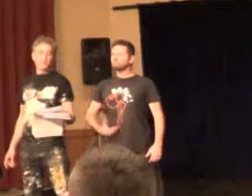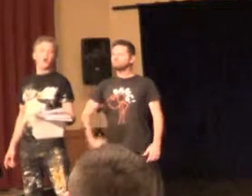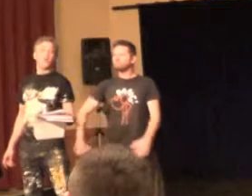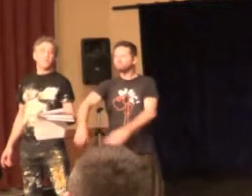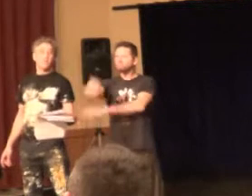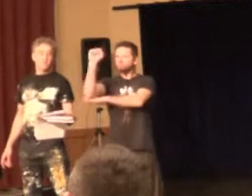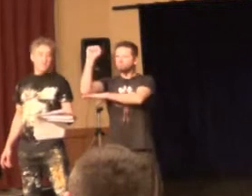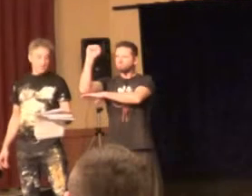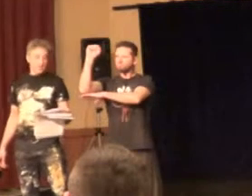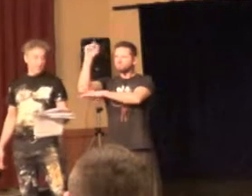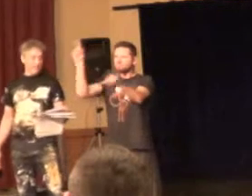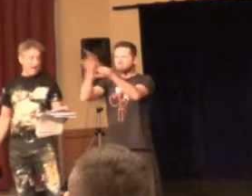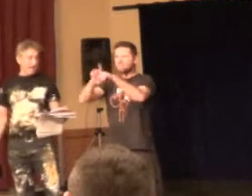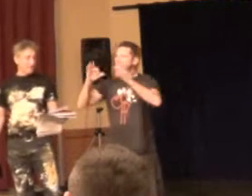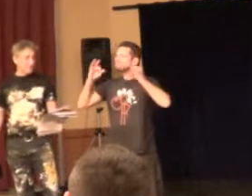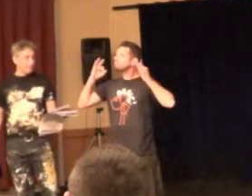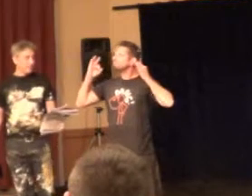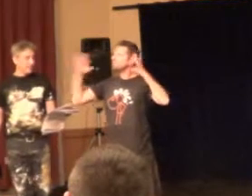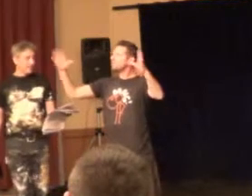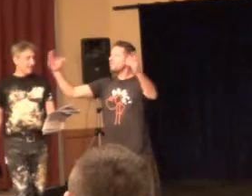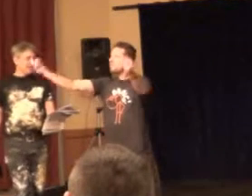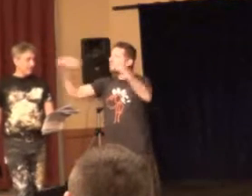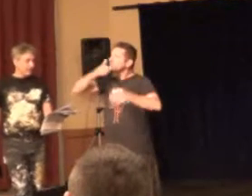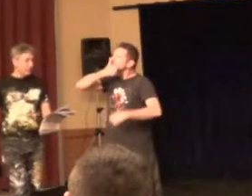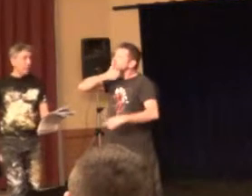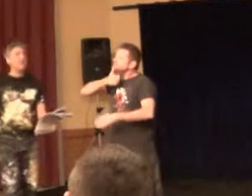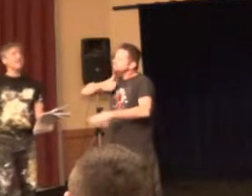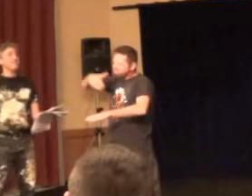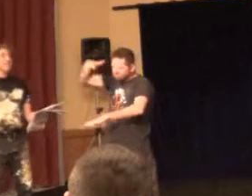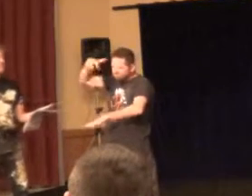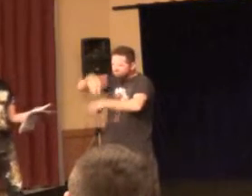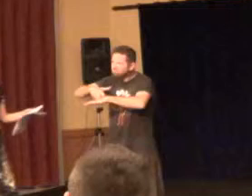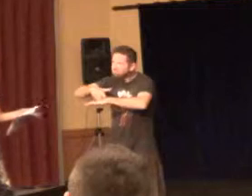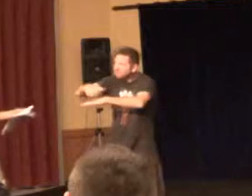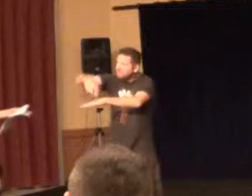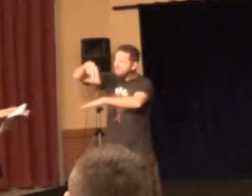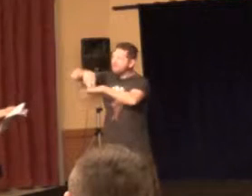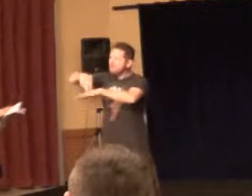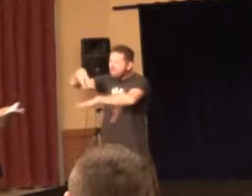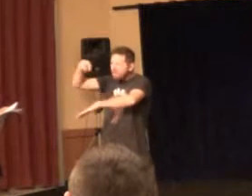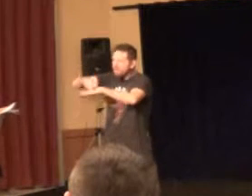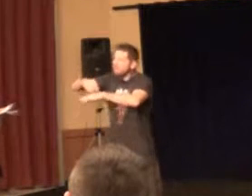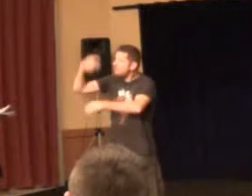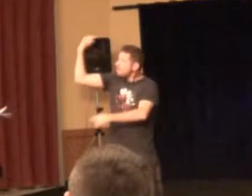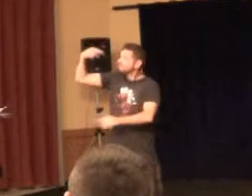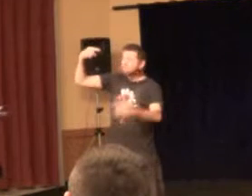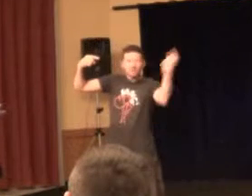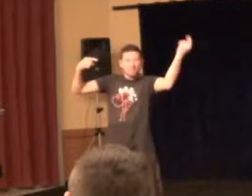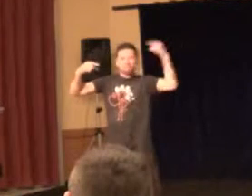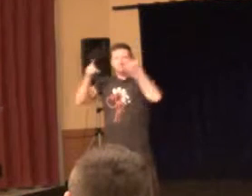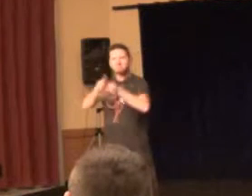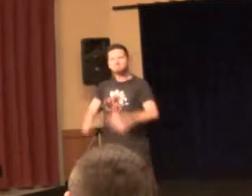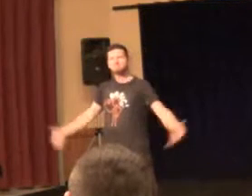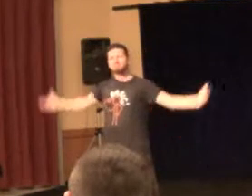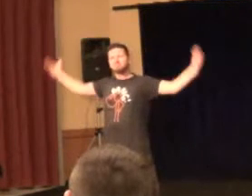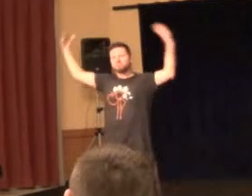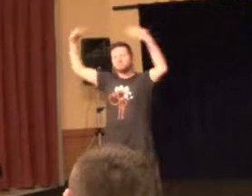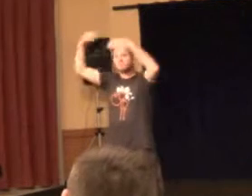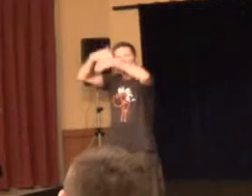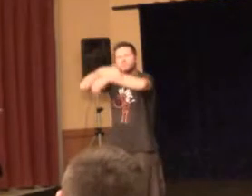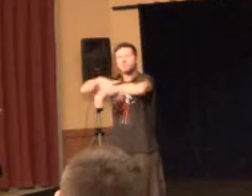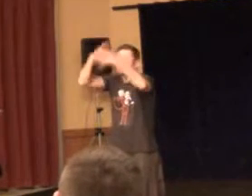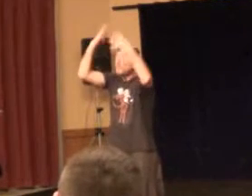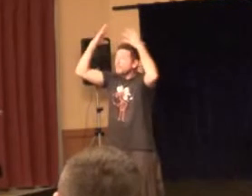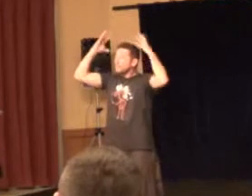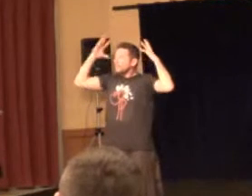Digne et droit comme le temps qui nous met à genoux et qui nous relève, comme la nuit qui nous enveloppe